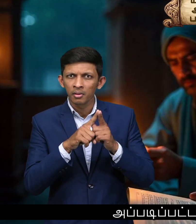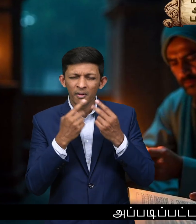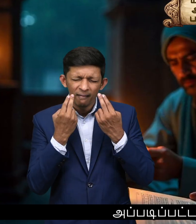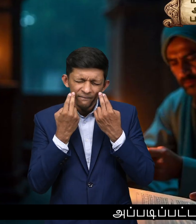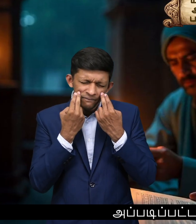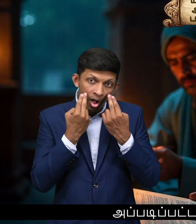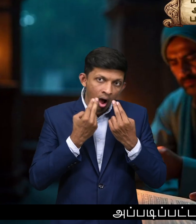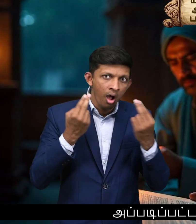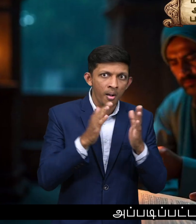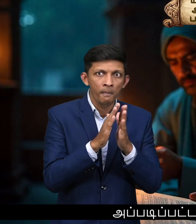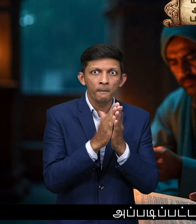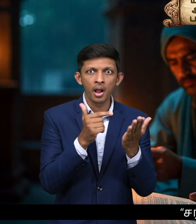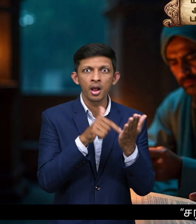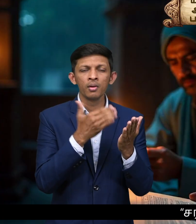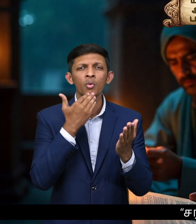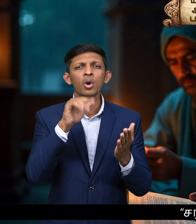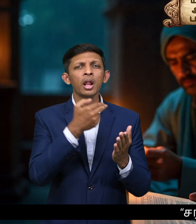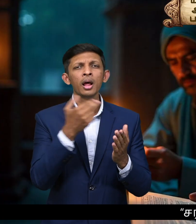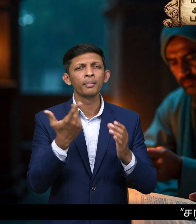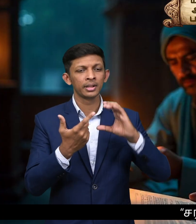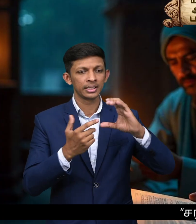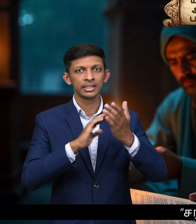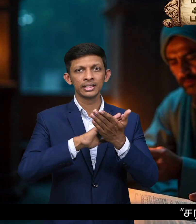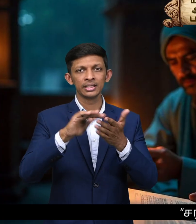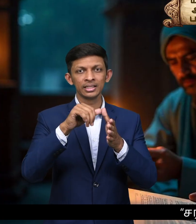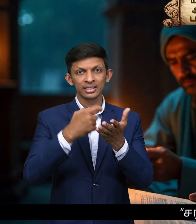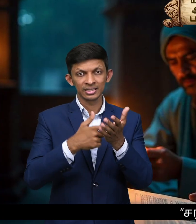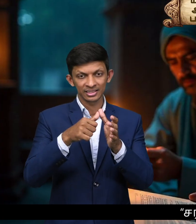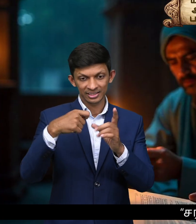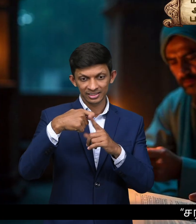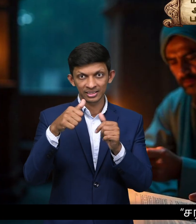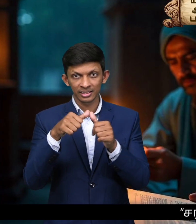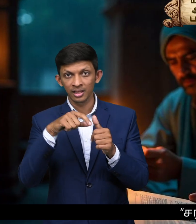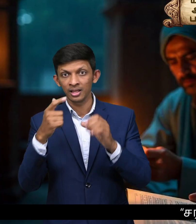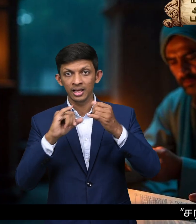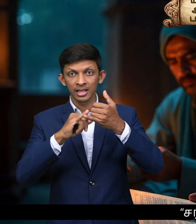அப்படிப்பட்ட ஒரு புகழ்பெற்ற புத்தகம் சரக சம்ஹிதை.